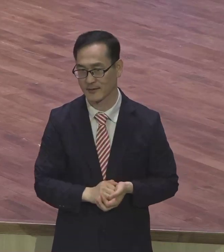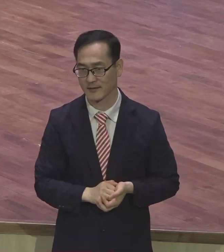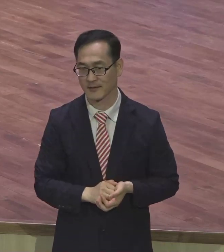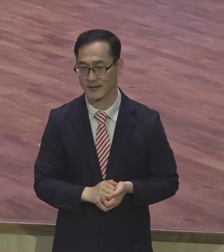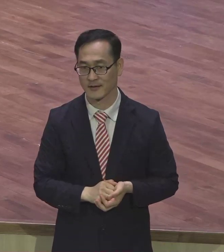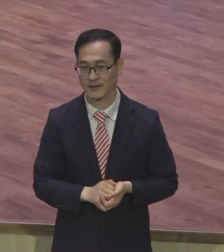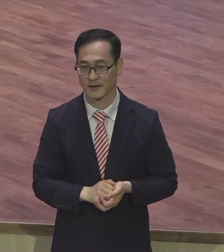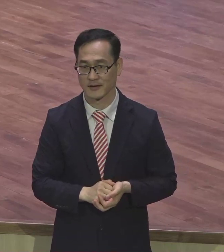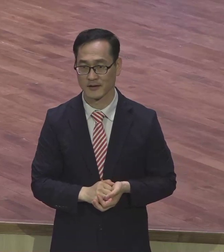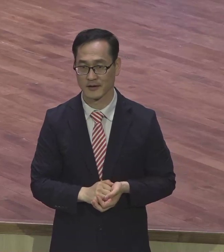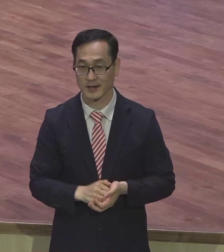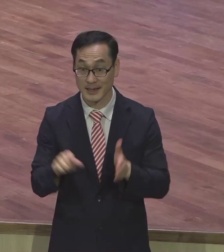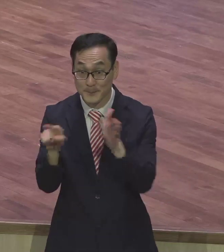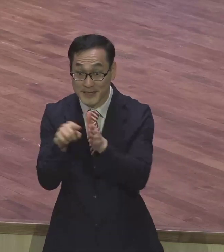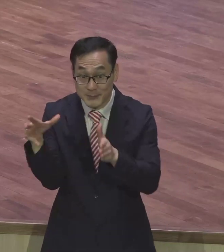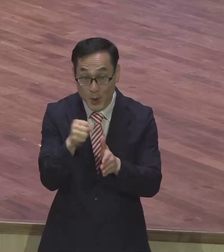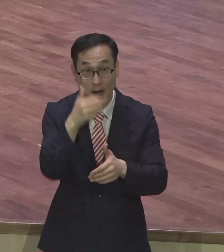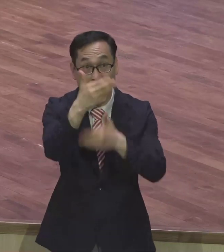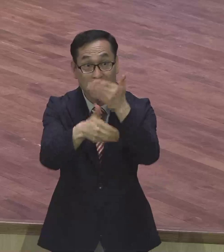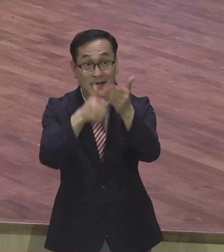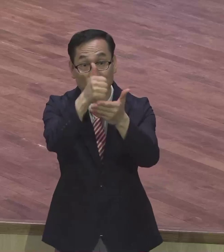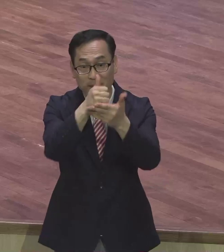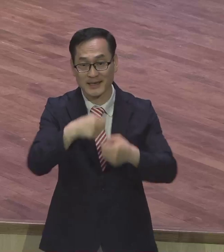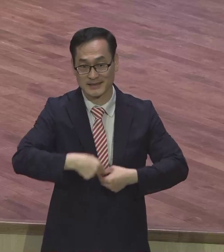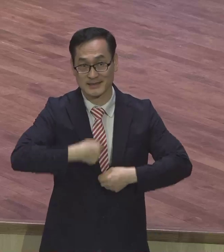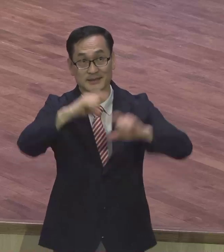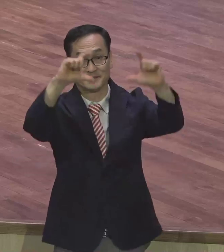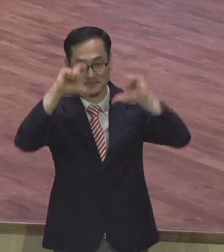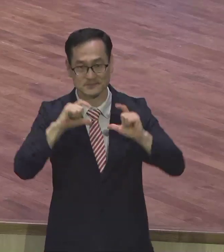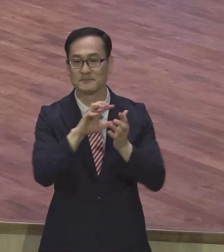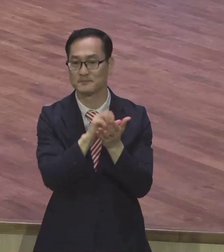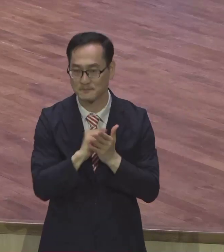의이라 믿음으로 하나님께로부터 난 의이라